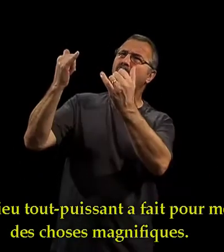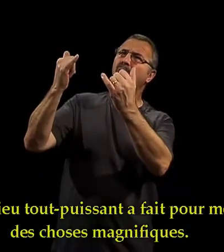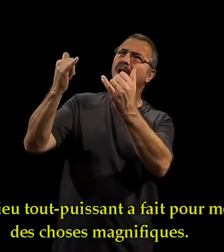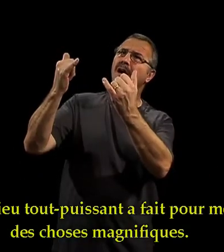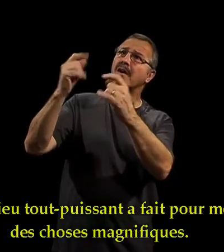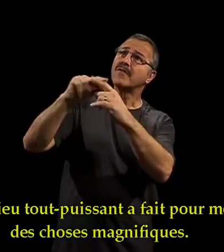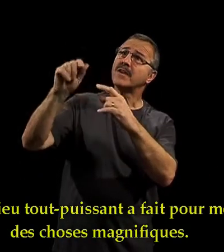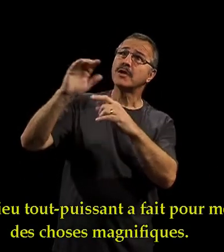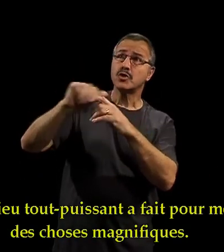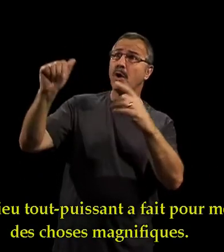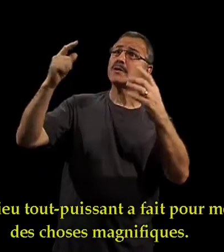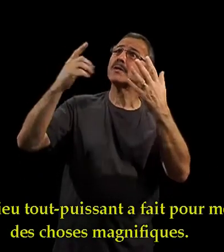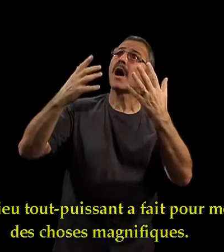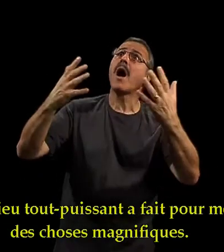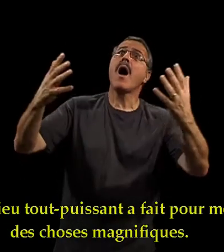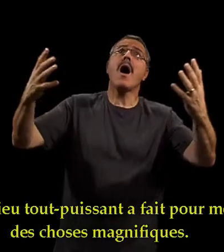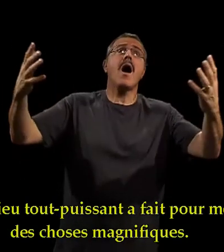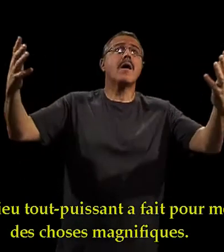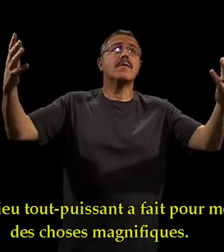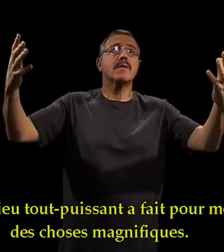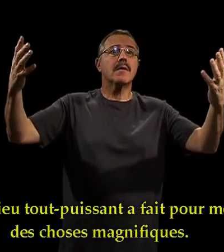Le Dieu Tout-Puissant a fait pour moi des choses magnifiques.